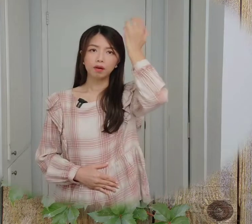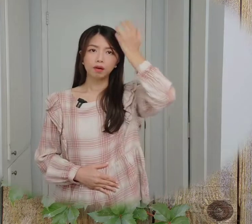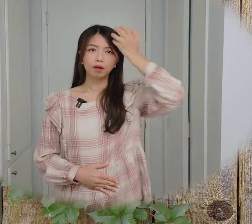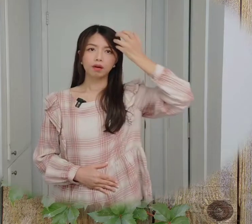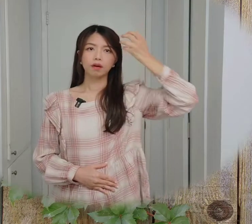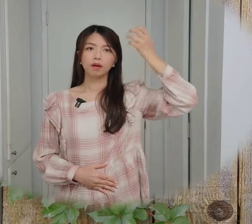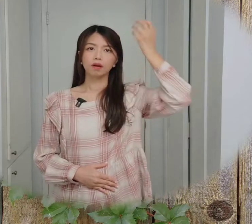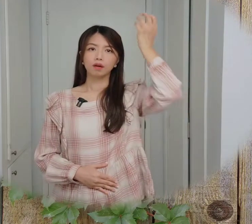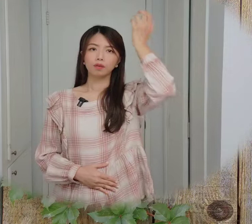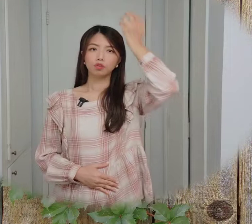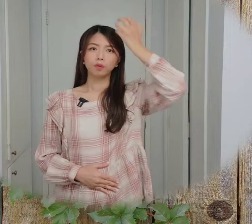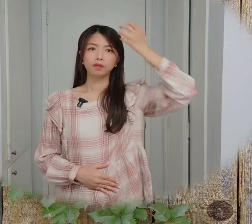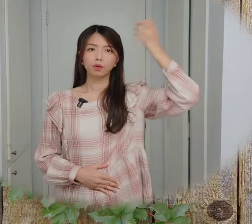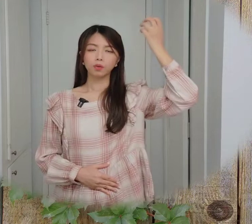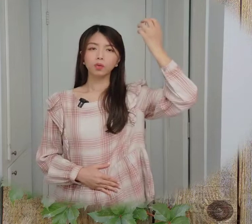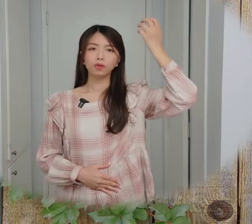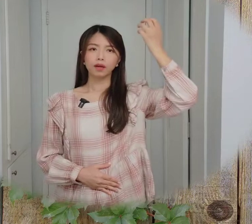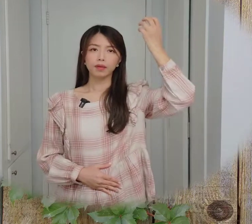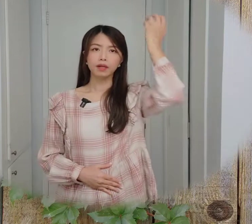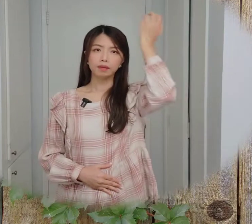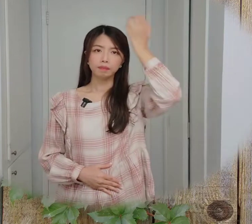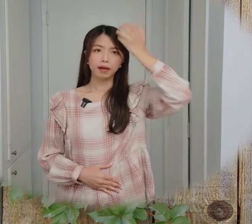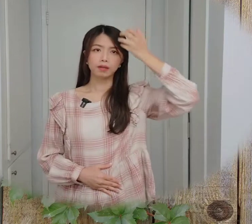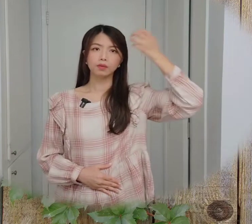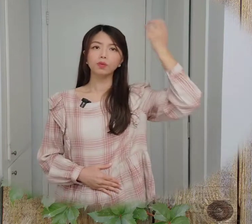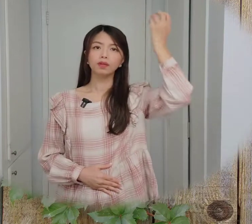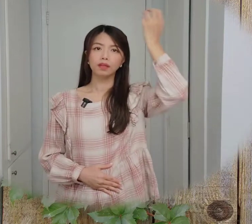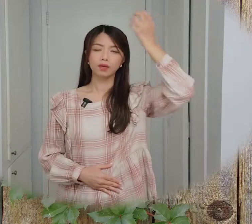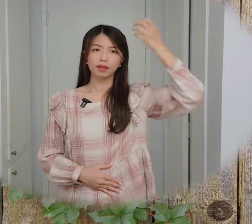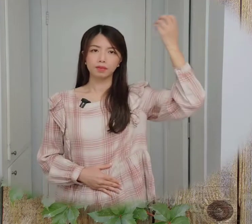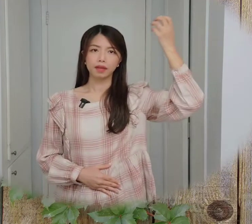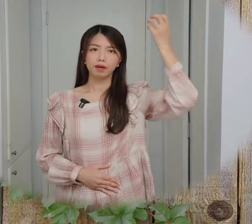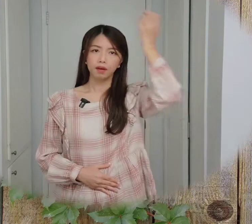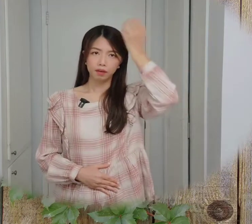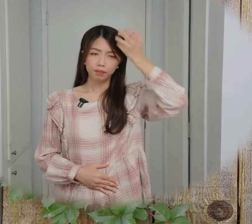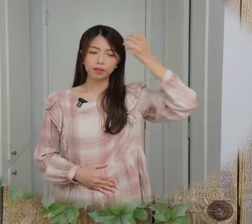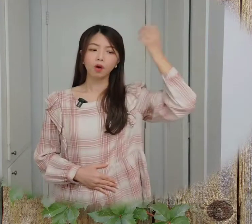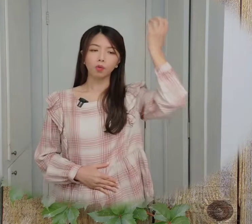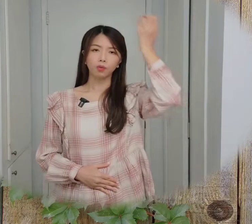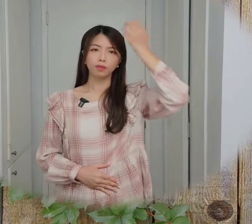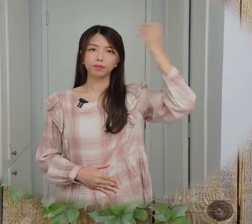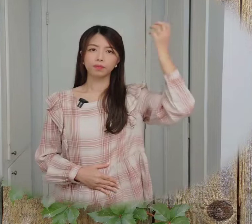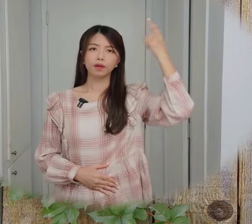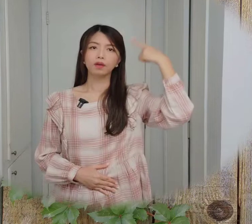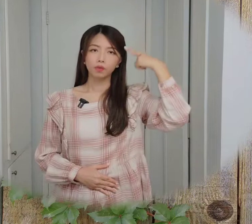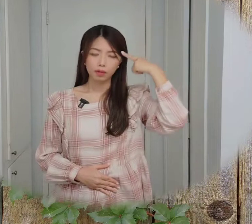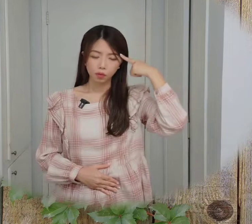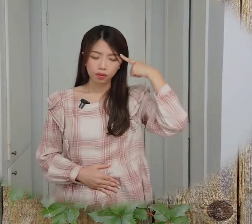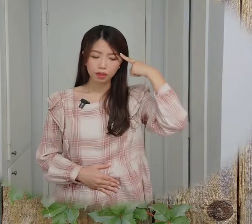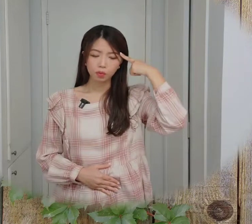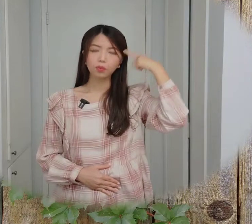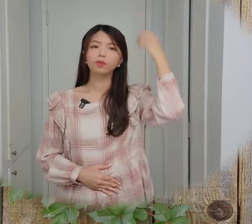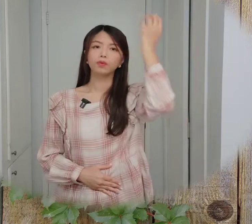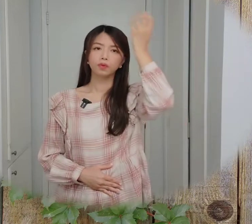옆에서 2번 정도 동그라미를 밖으로 그린다고 생각하시면 돼요. 영혼.